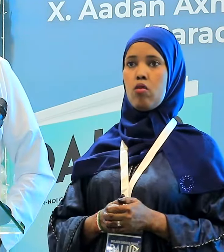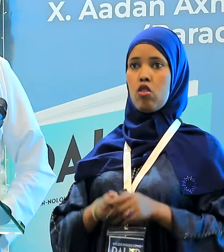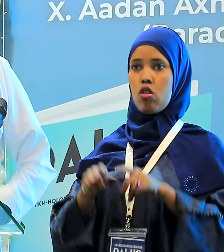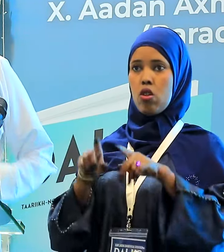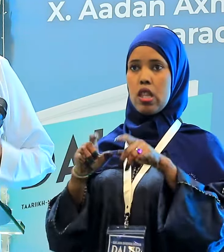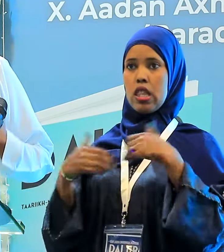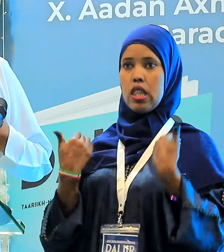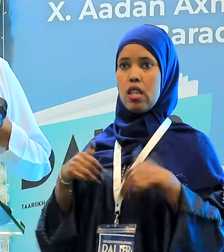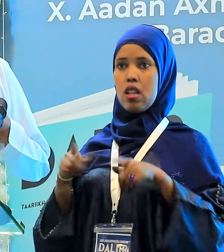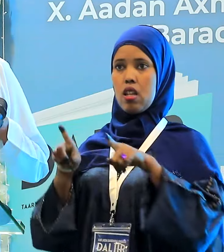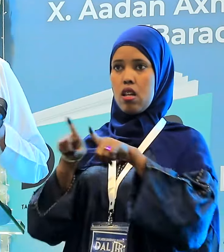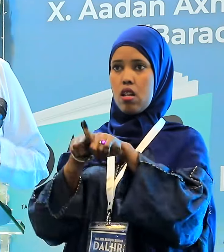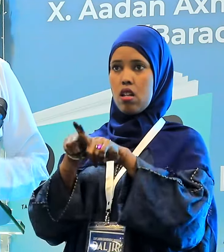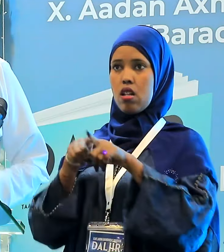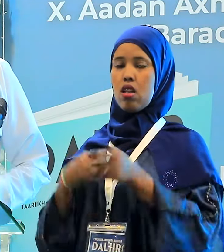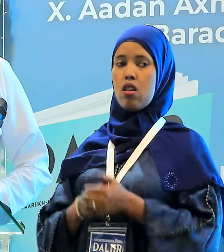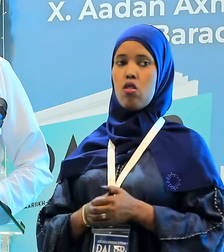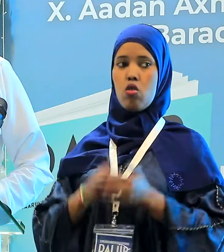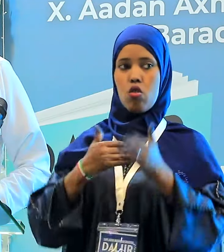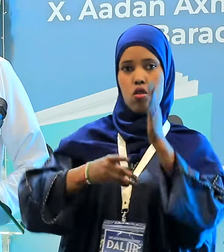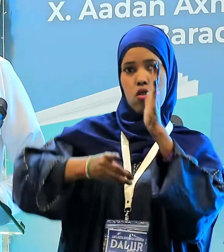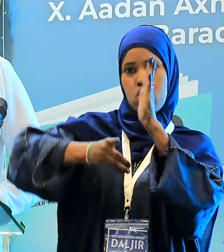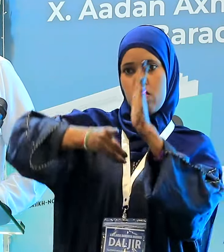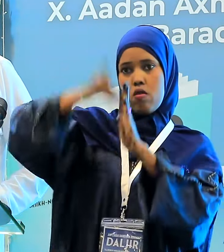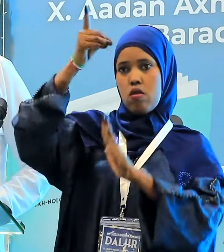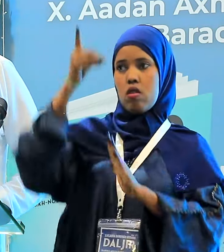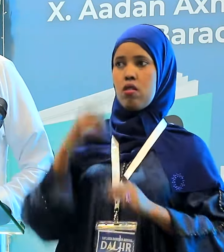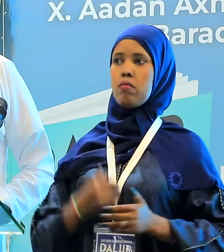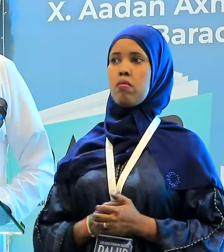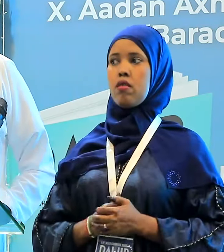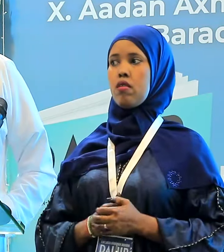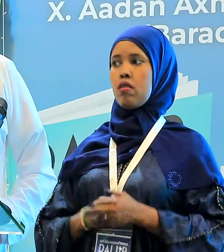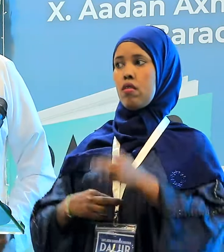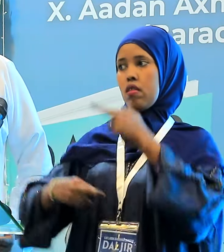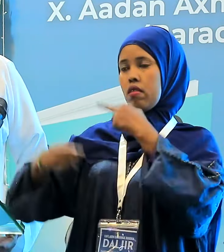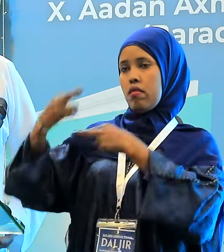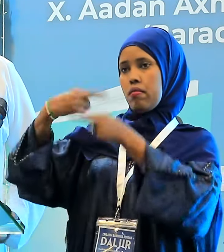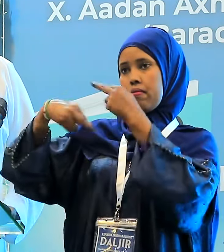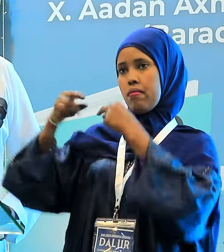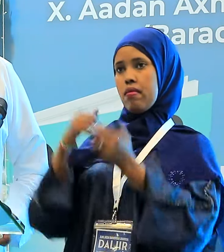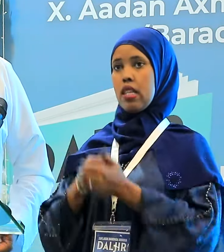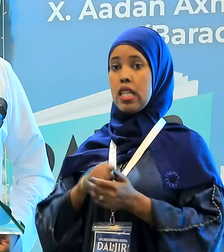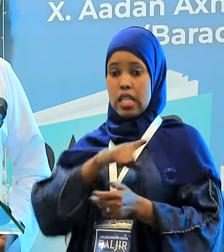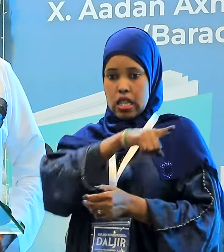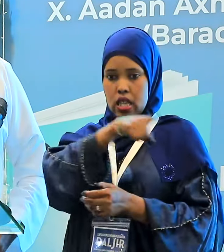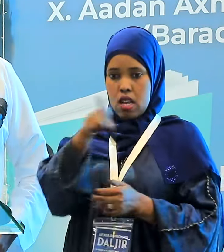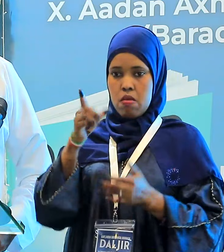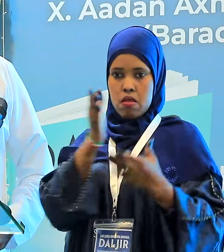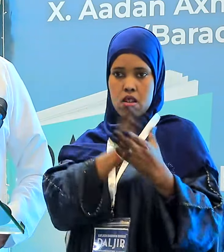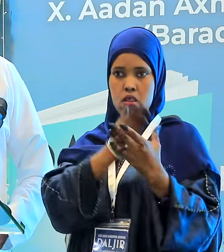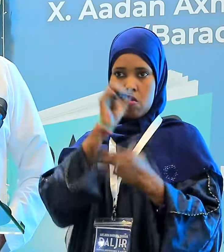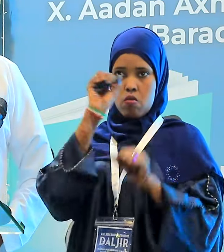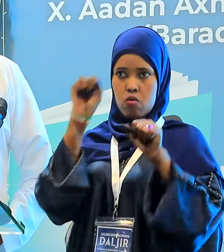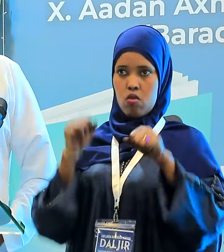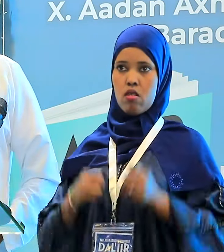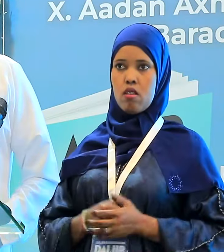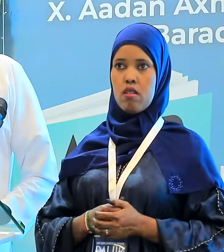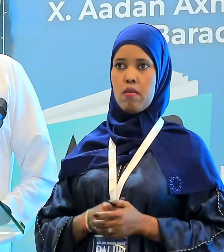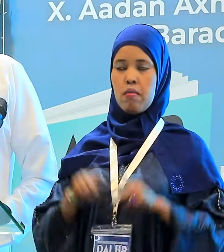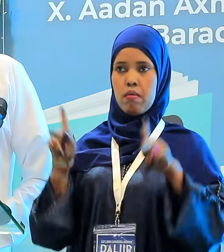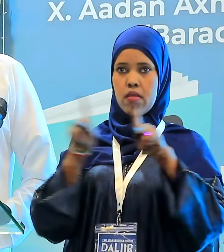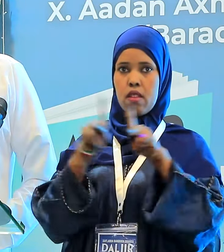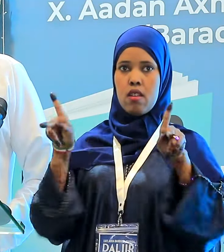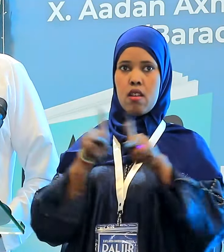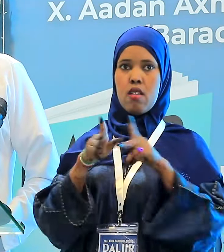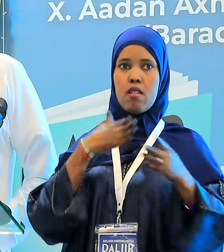له أو حرم مريلا أيا الله صوم مري أنت أبا خيب بكاها آدي آدي آدي